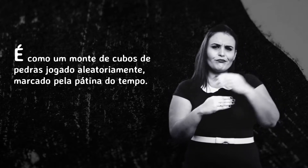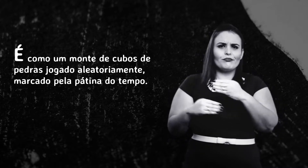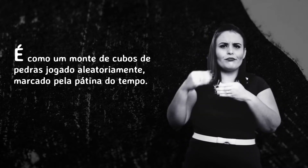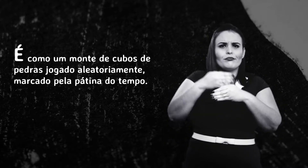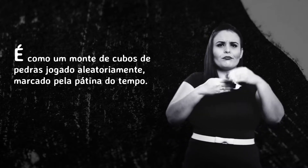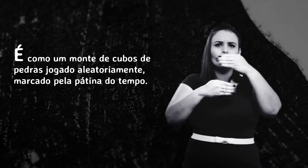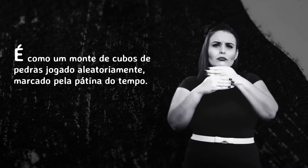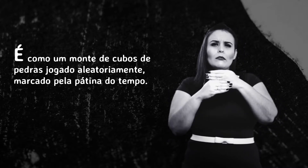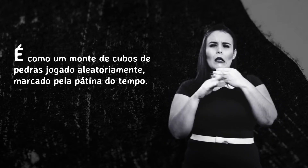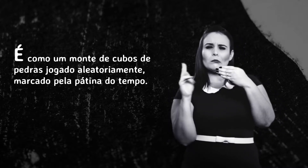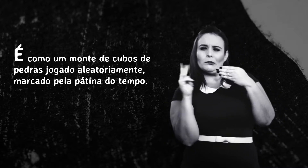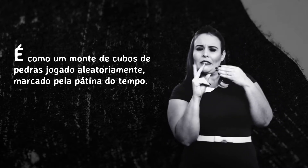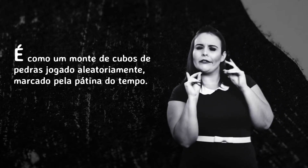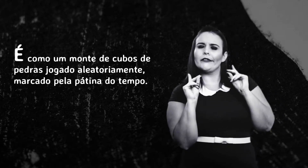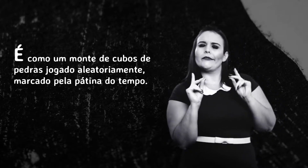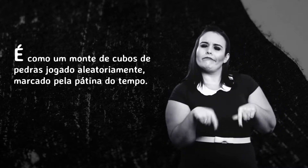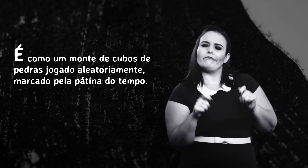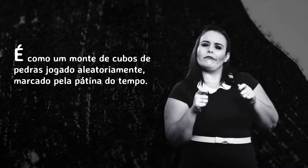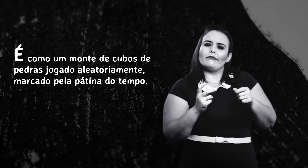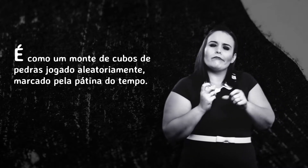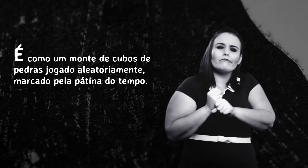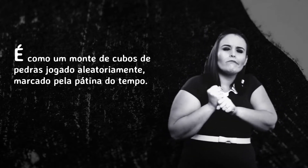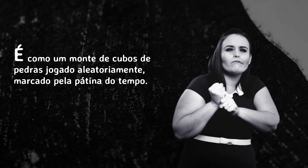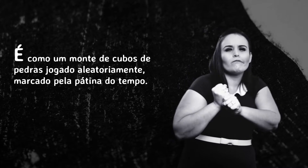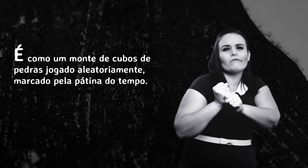aleatoriamente, marcado pela pátina do tempo.